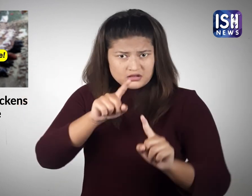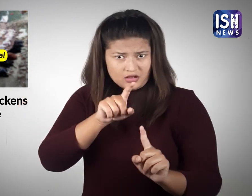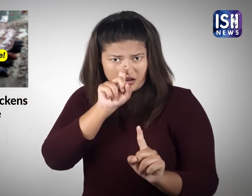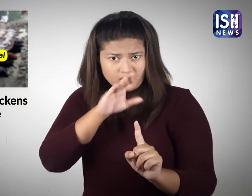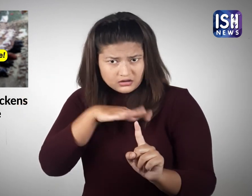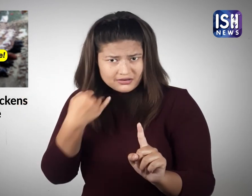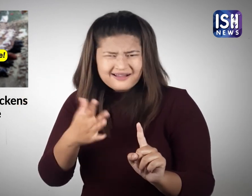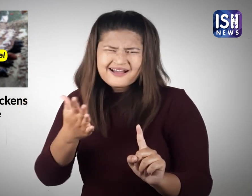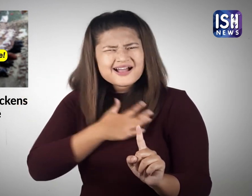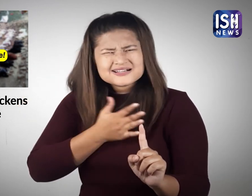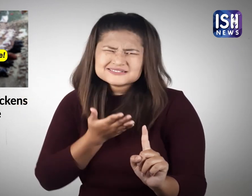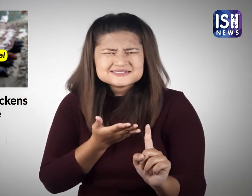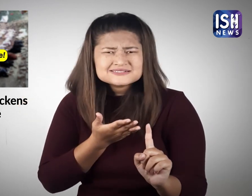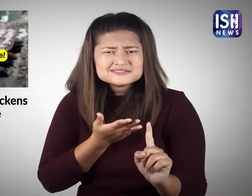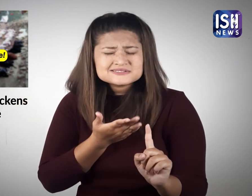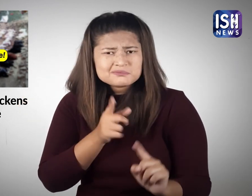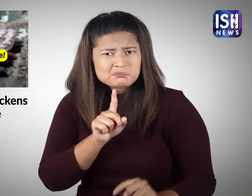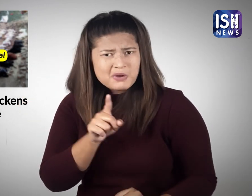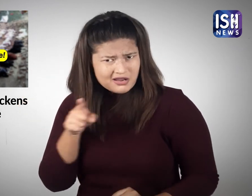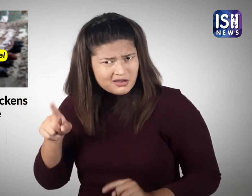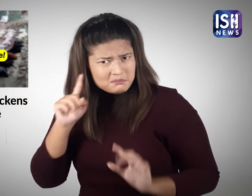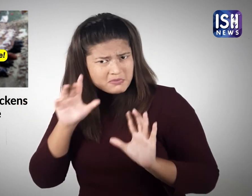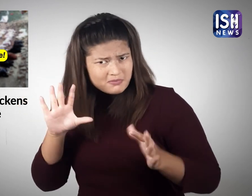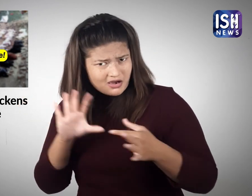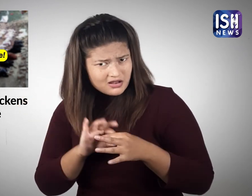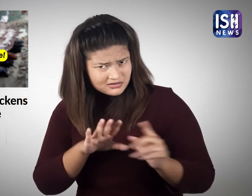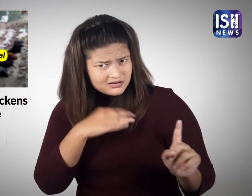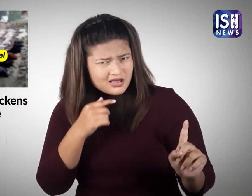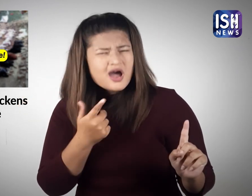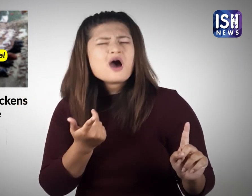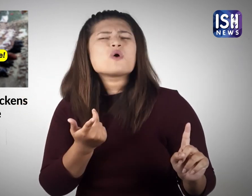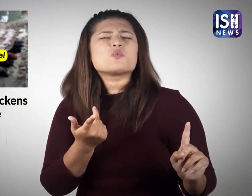ये कैसे संबव है कि उसकी मुर्गियां डीजे के संगीत के कारण मर गई